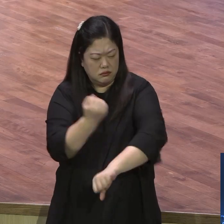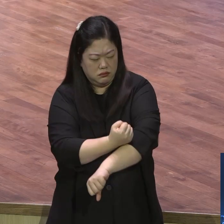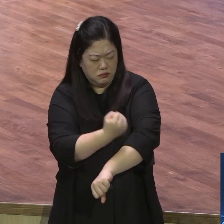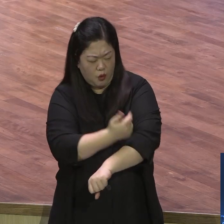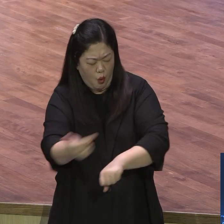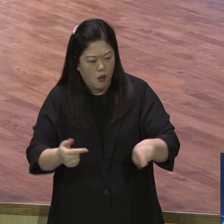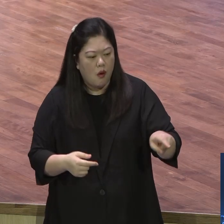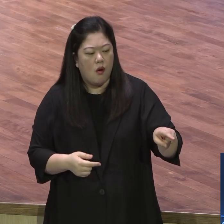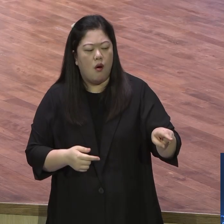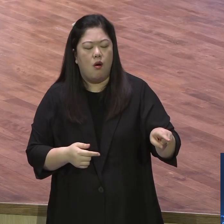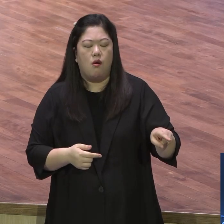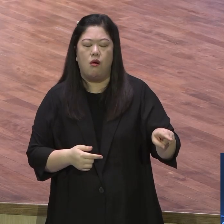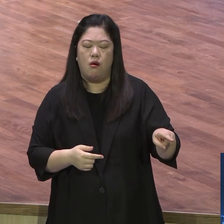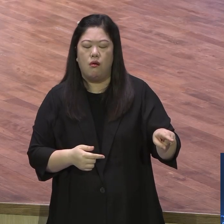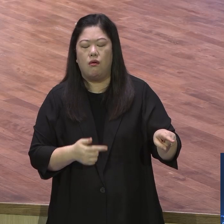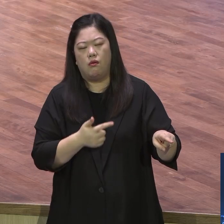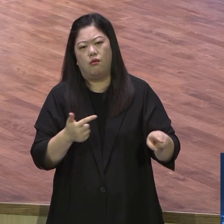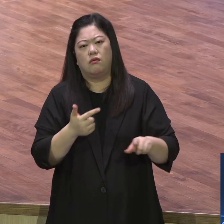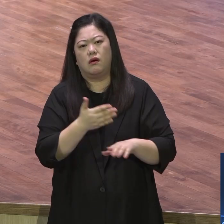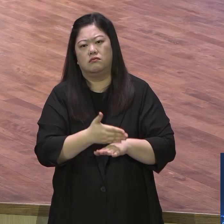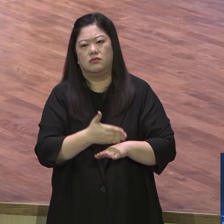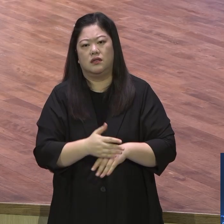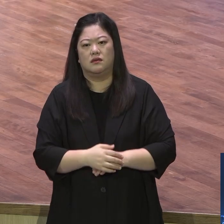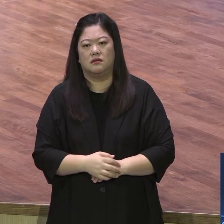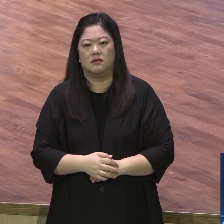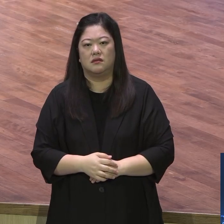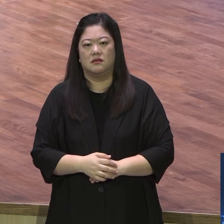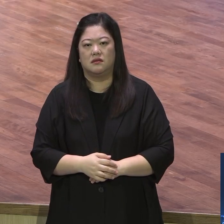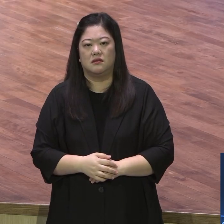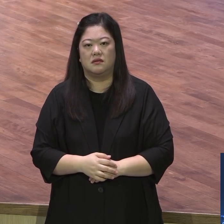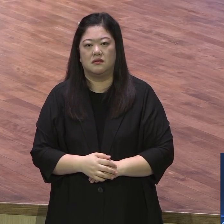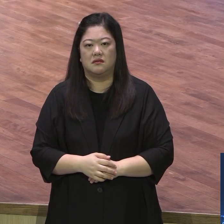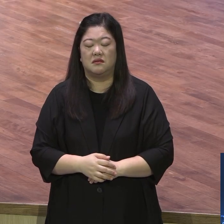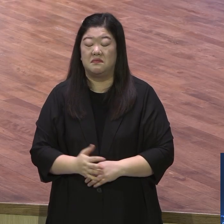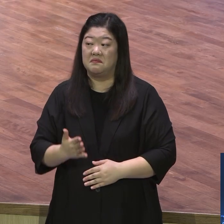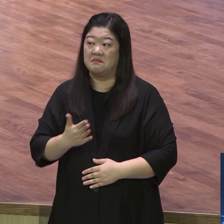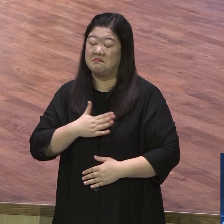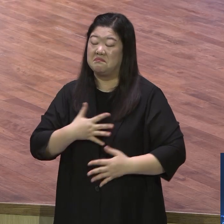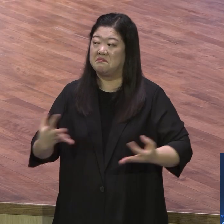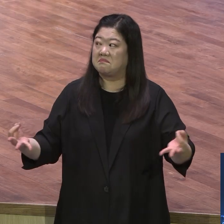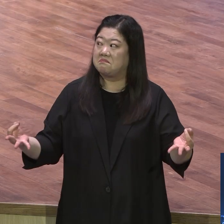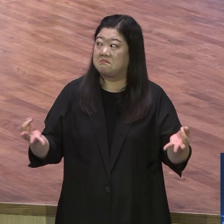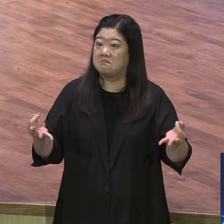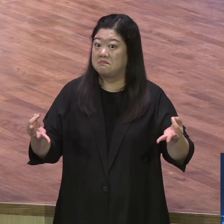어쩔 수 없이 조금 생신을 하는데 그게 무슨 헌신입니까